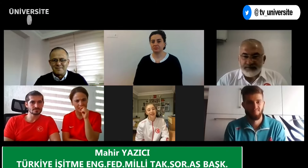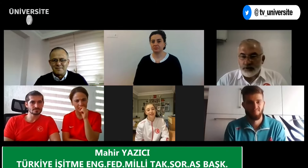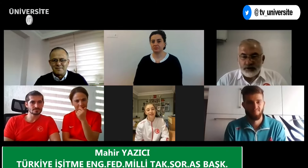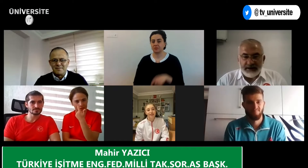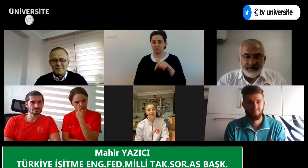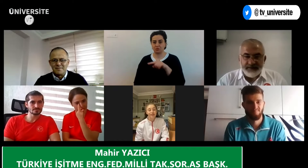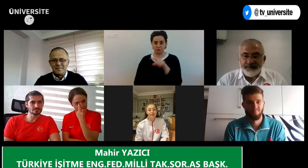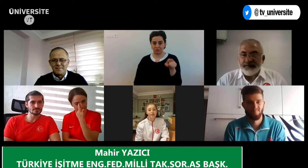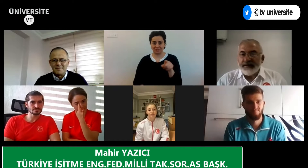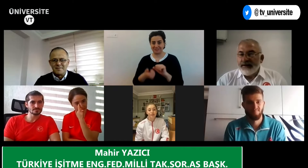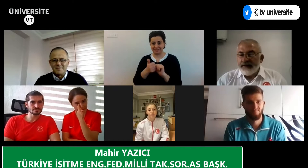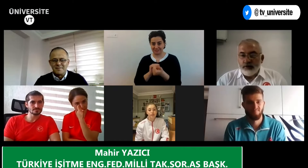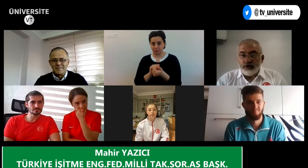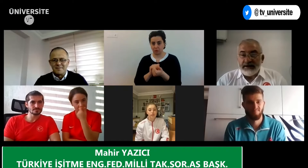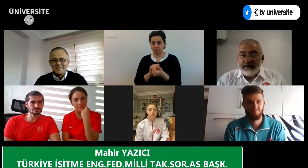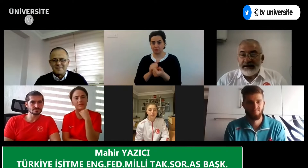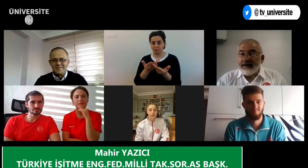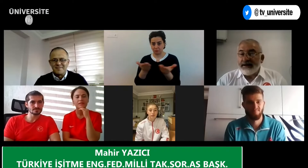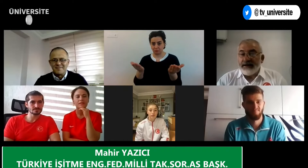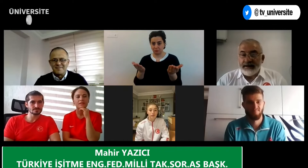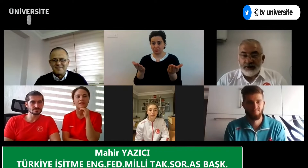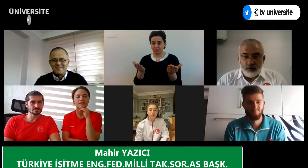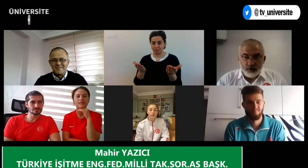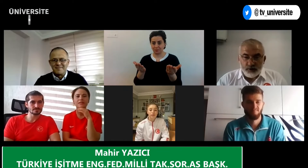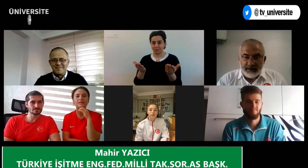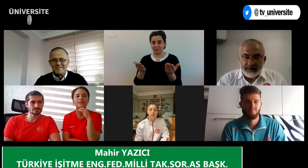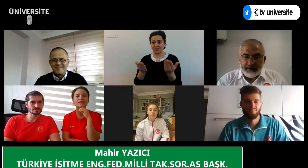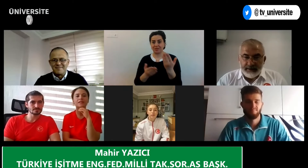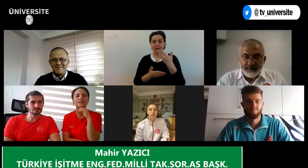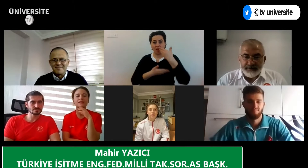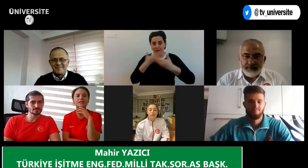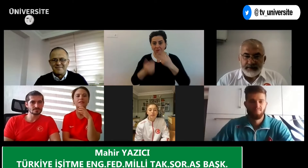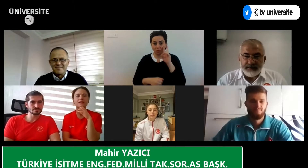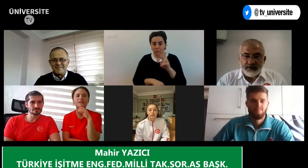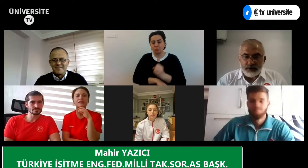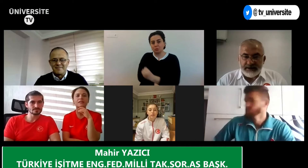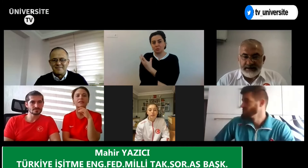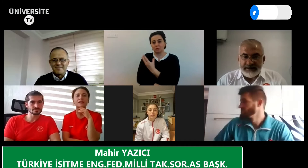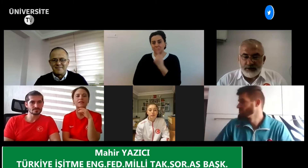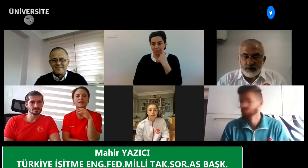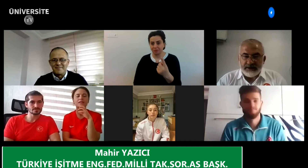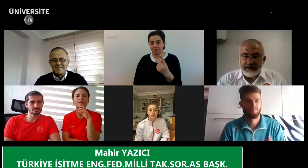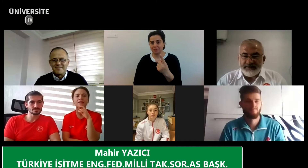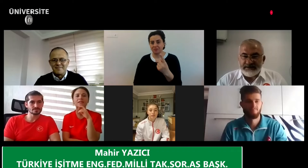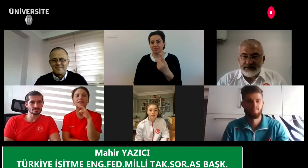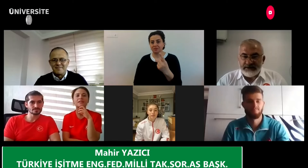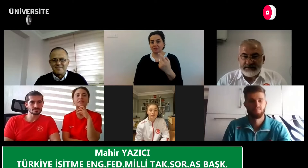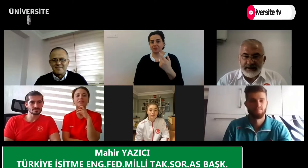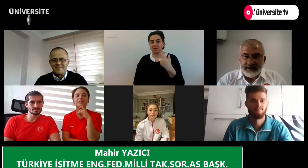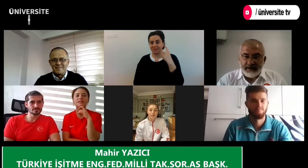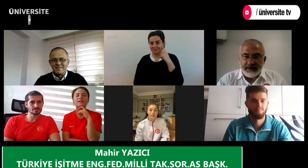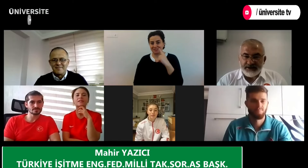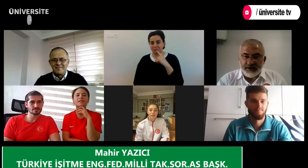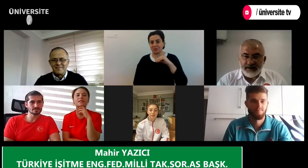şurada sporcularımın bu şekilde konuşmaları inanın özellikle özelde bizim